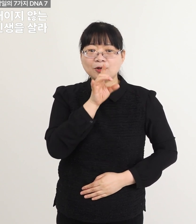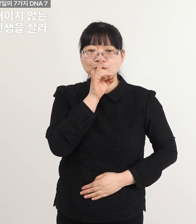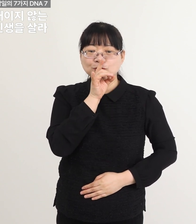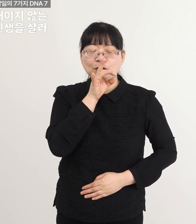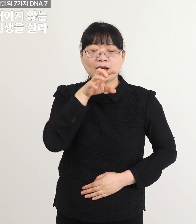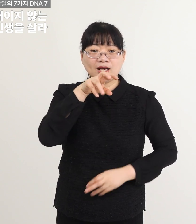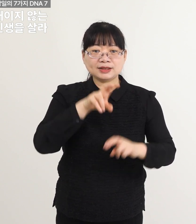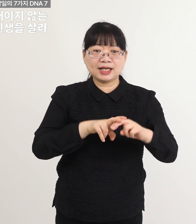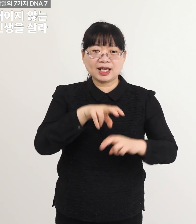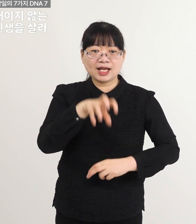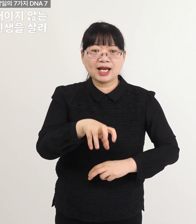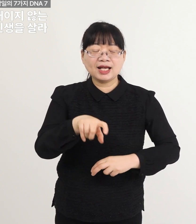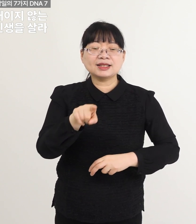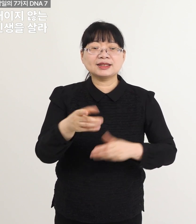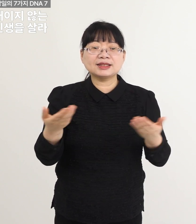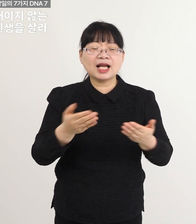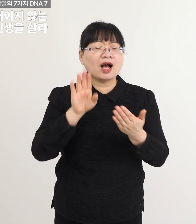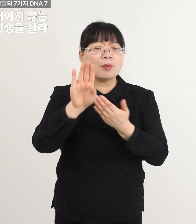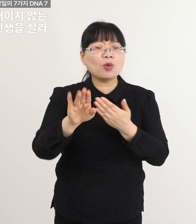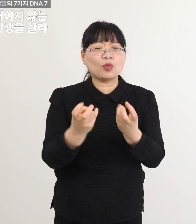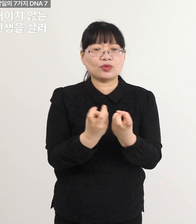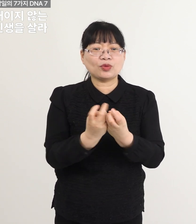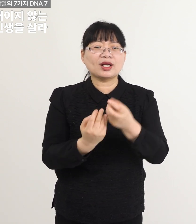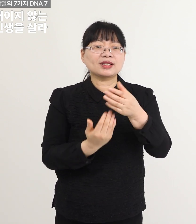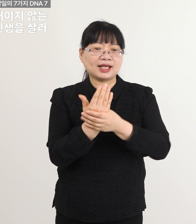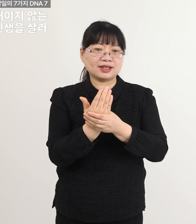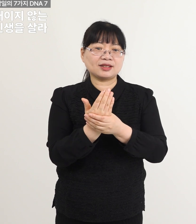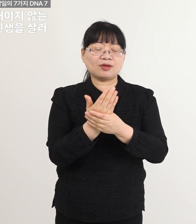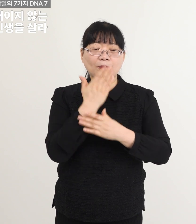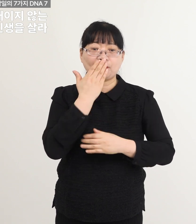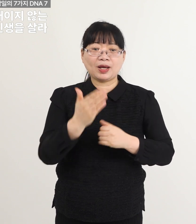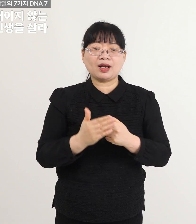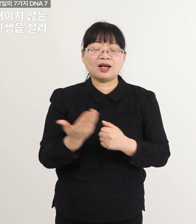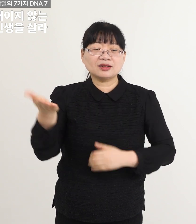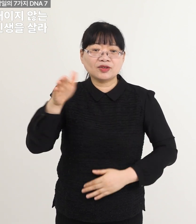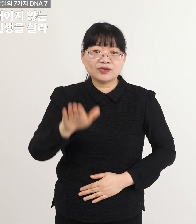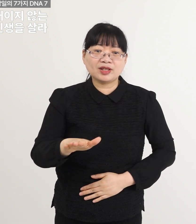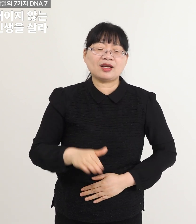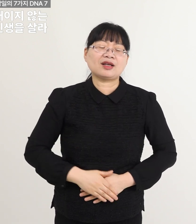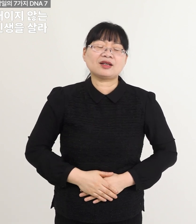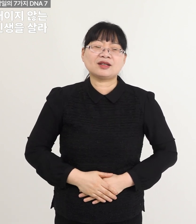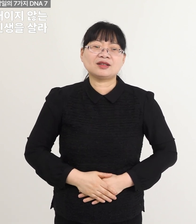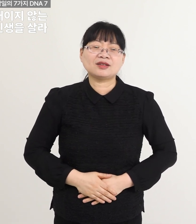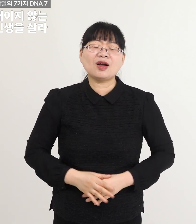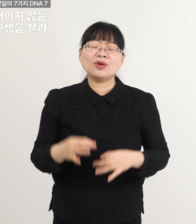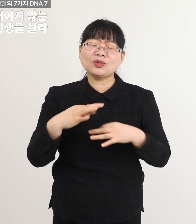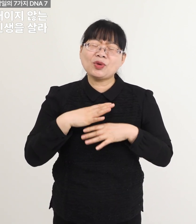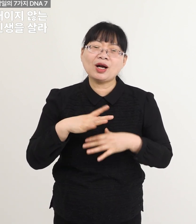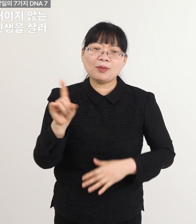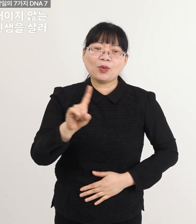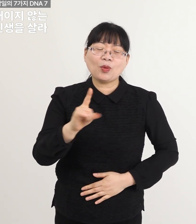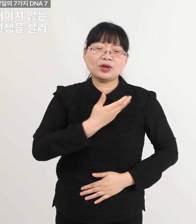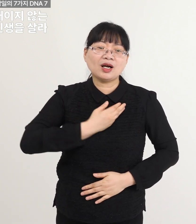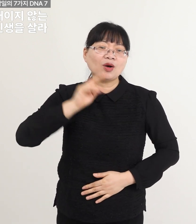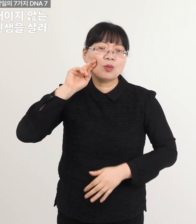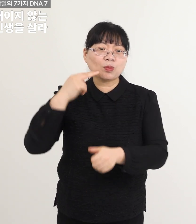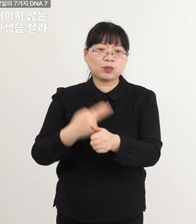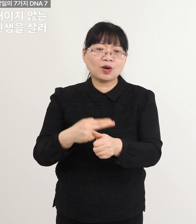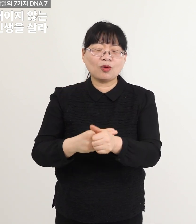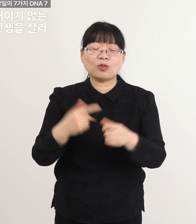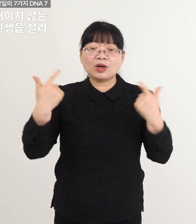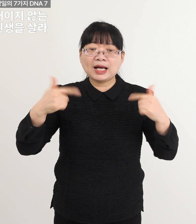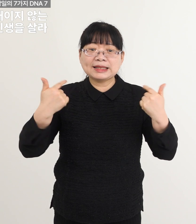그 일이 앞으로 어떻게 될 것 같아요? 벌어지는 거예요. 그런데 놀랍게도 사도 바울은